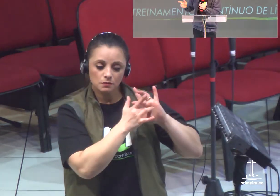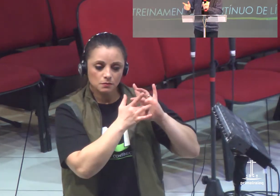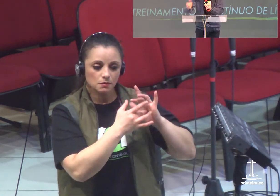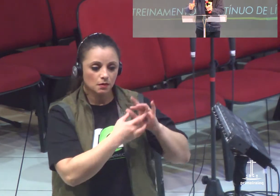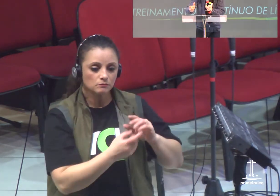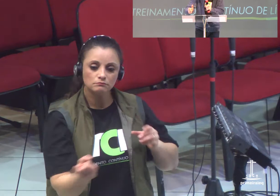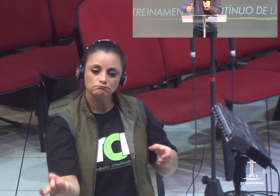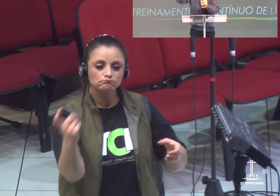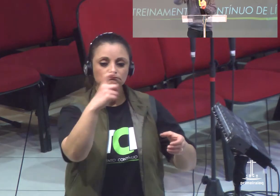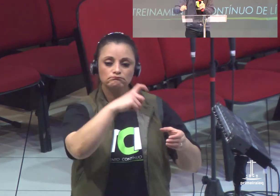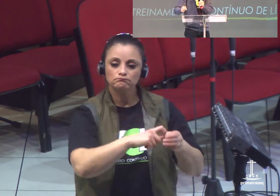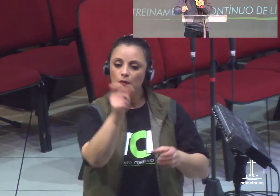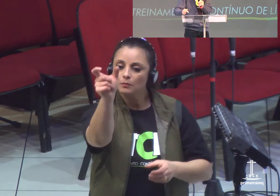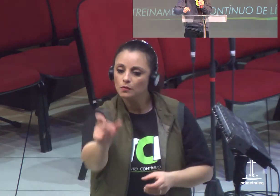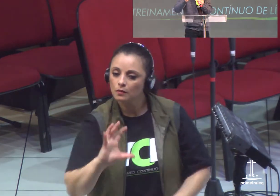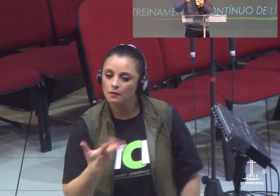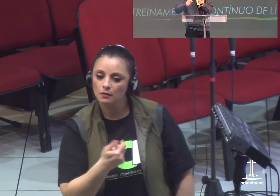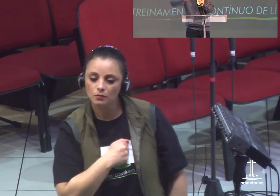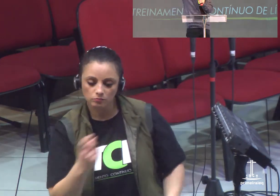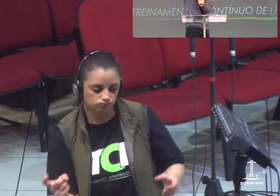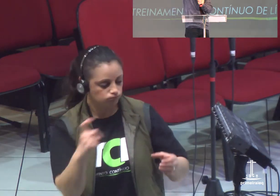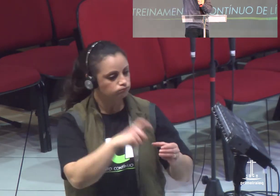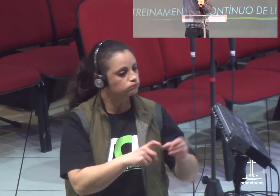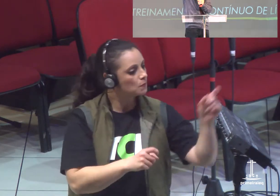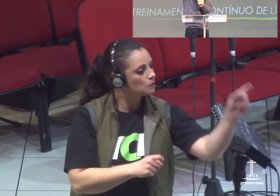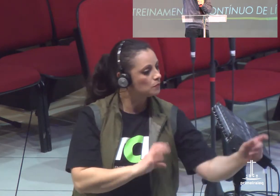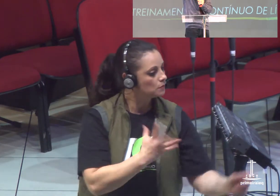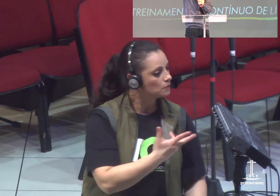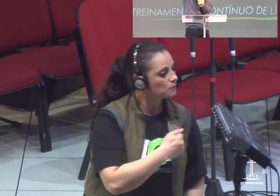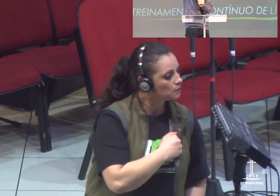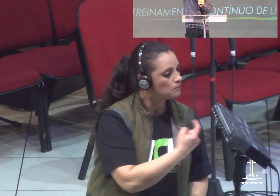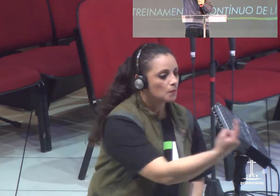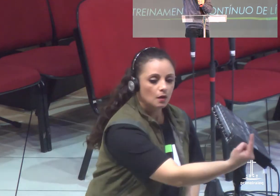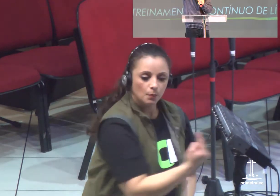vão sendo salvos, é uma igreja na qual ele pode confiar.